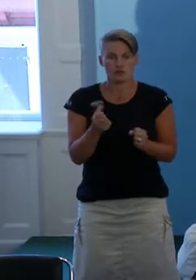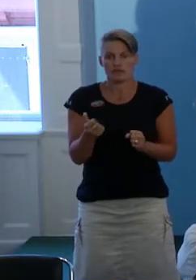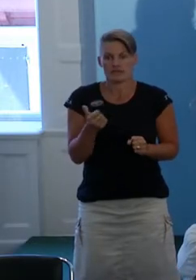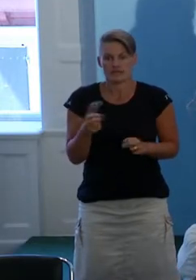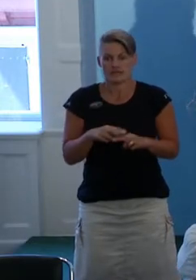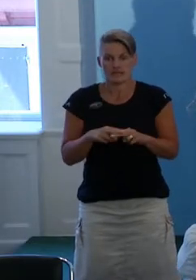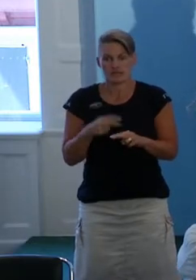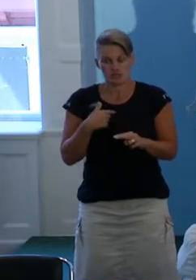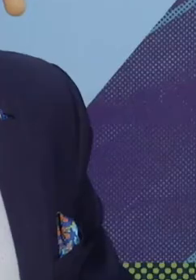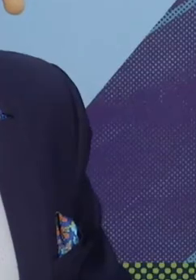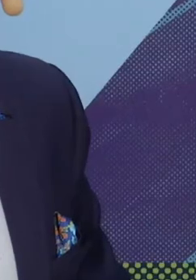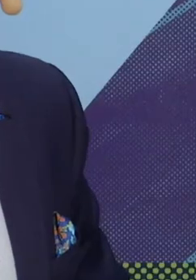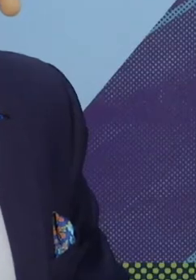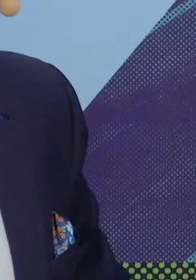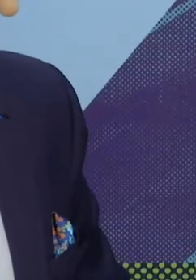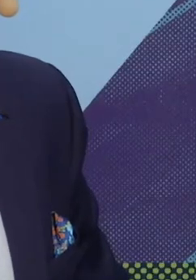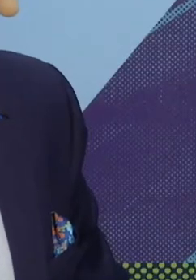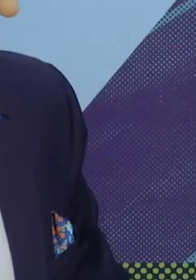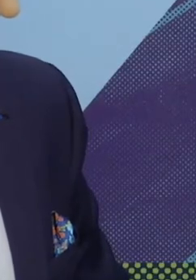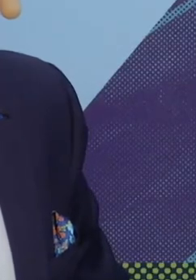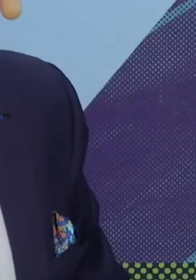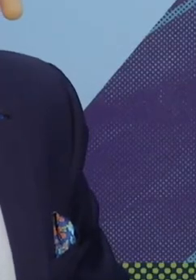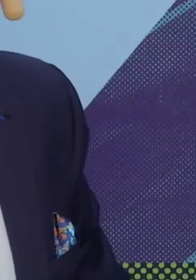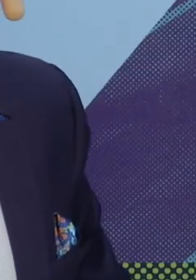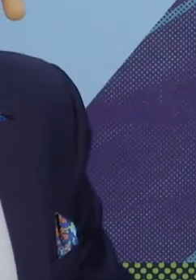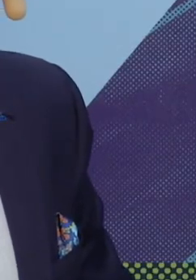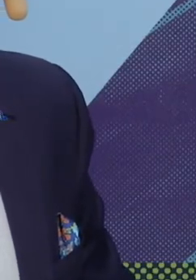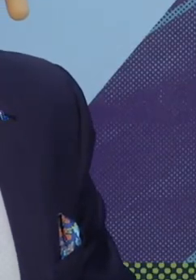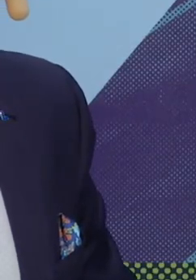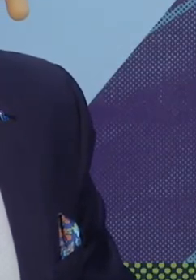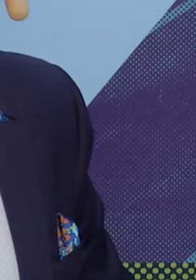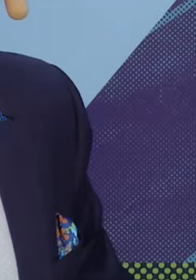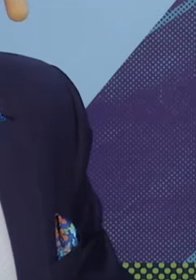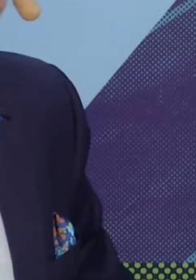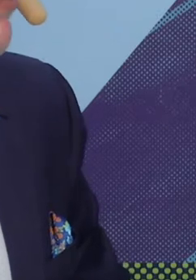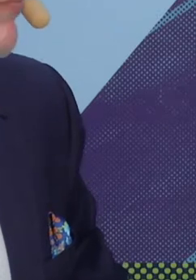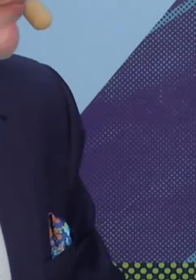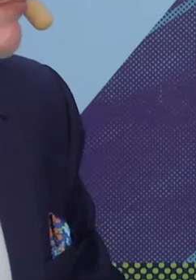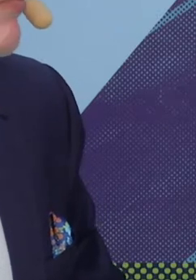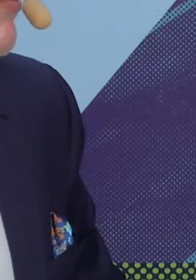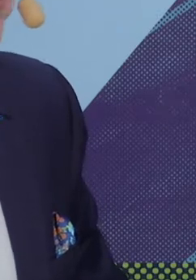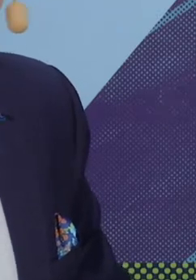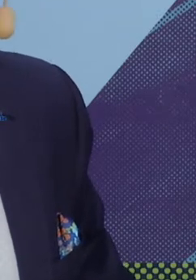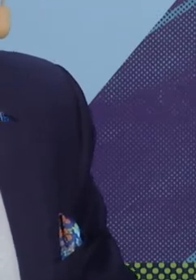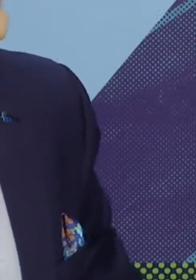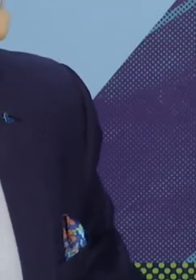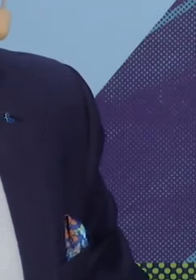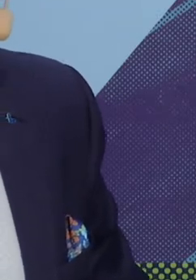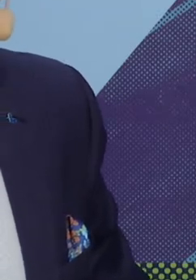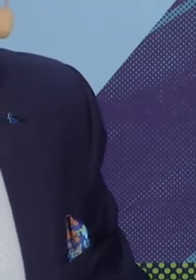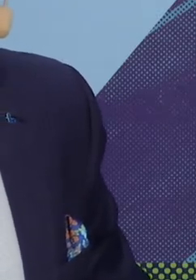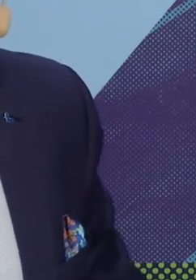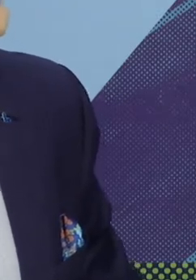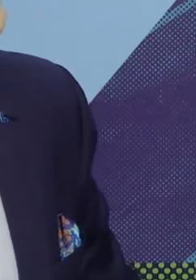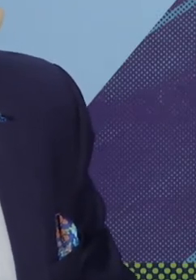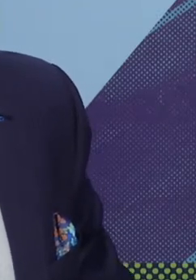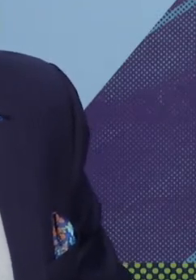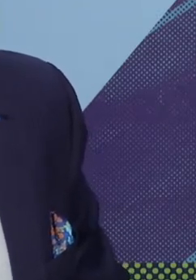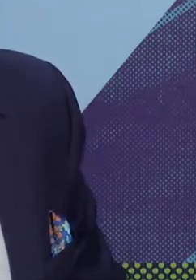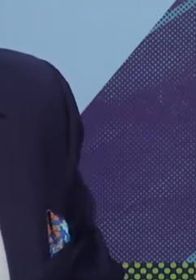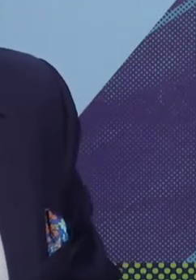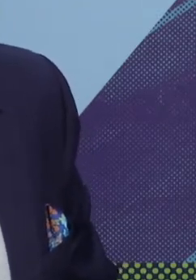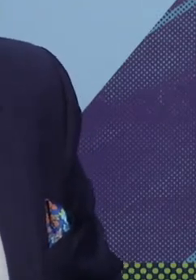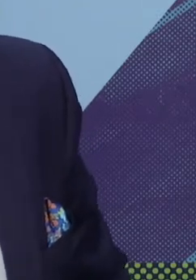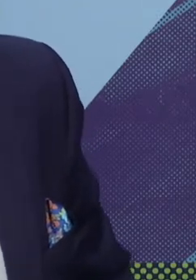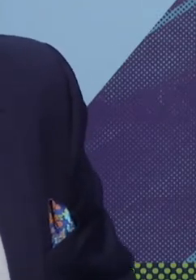en patientorganisation som är väldigt duktig på att driva de här kampanjerna för att man ska få liksom oss och andra